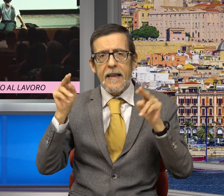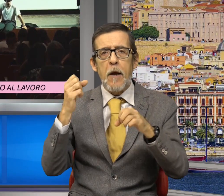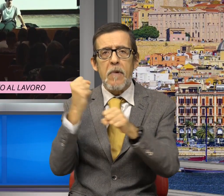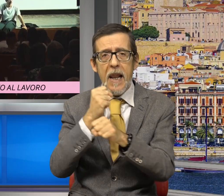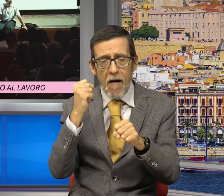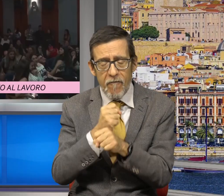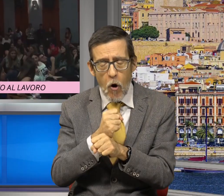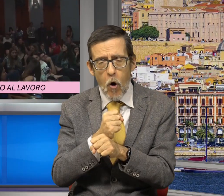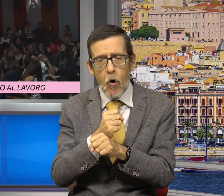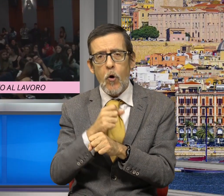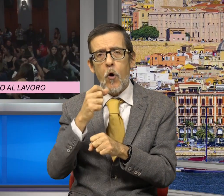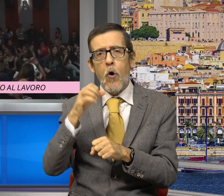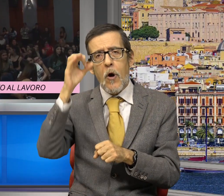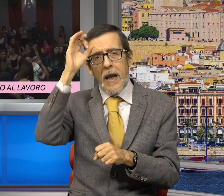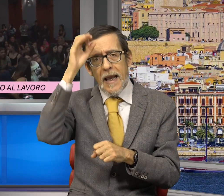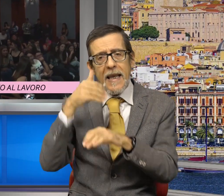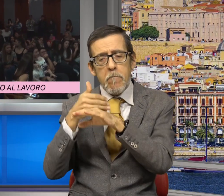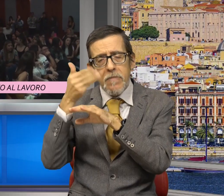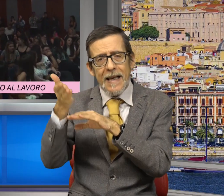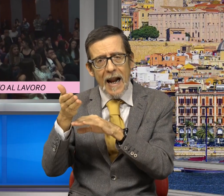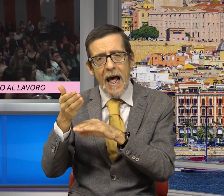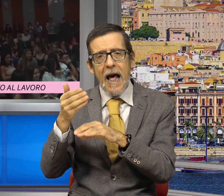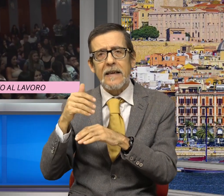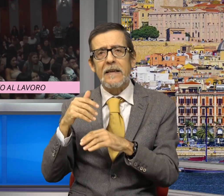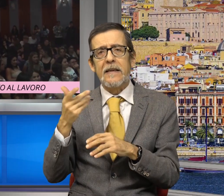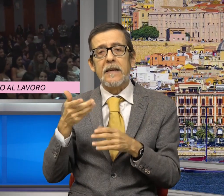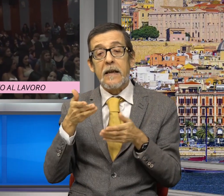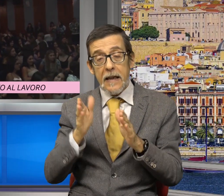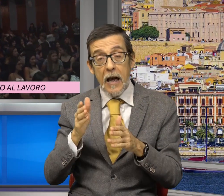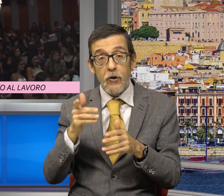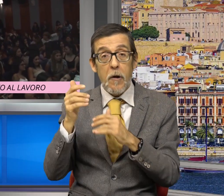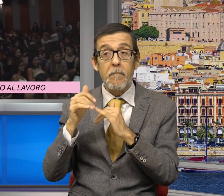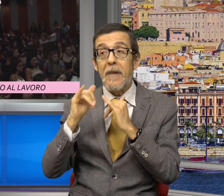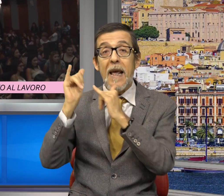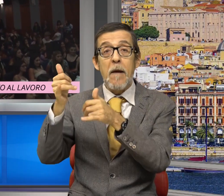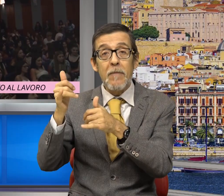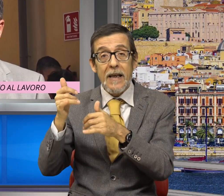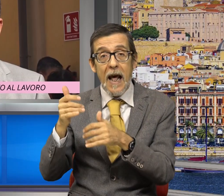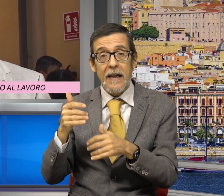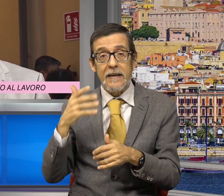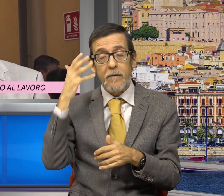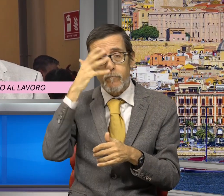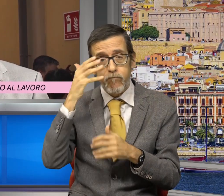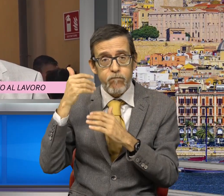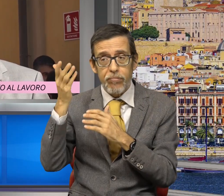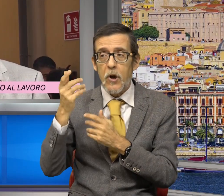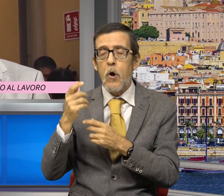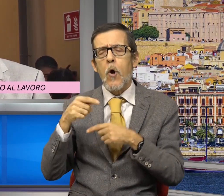città che nasce come città per il lavoro e per le migrazioni, una città che è in continua lotta per la